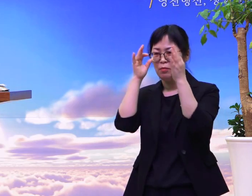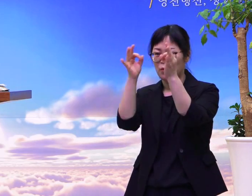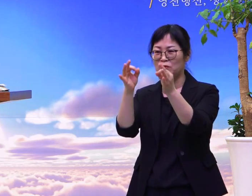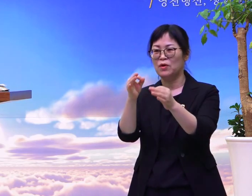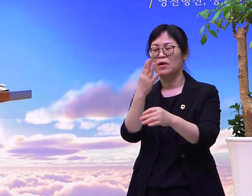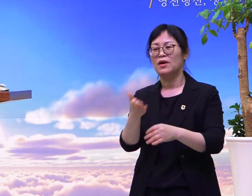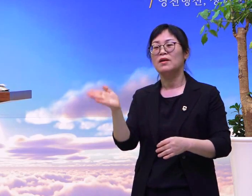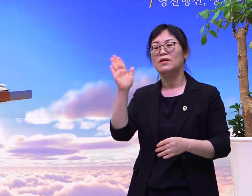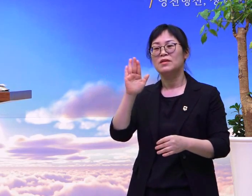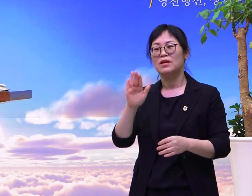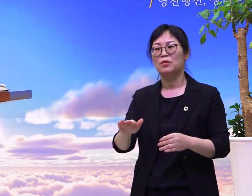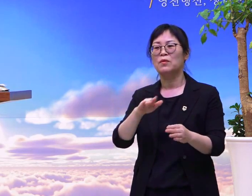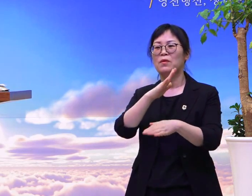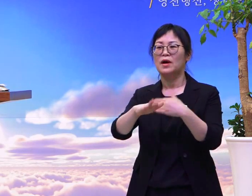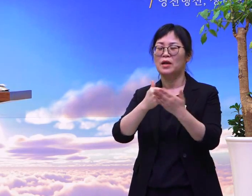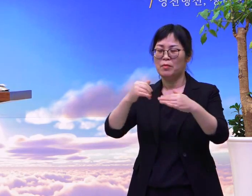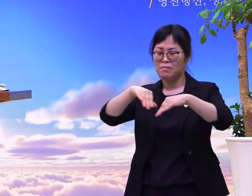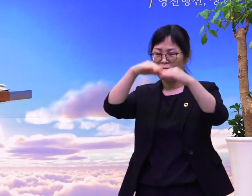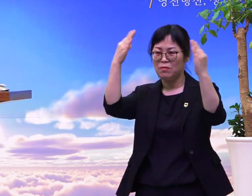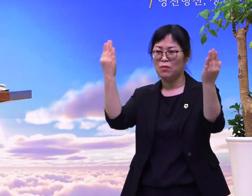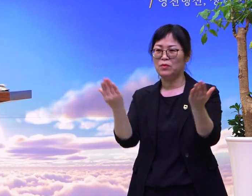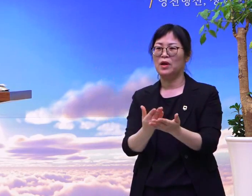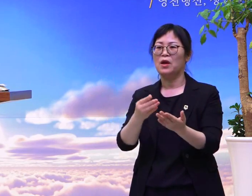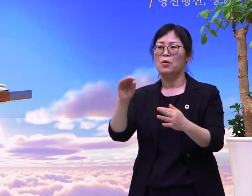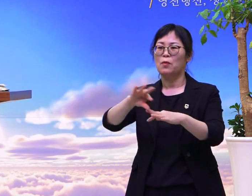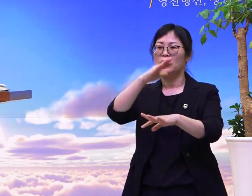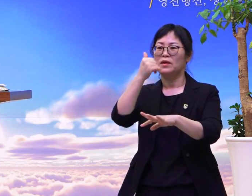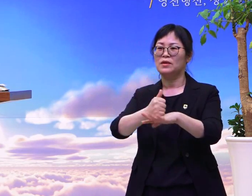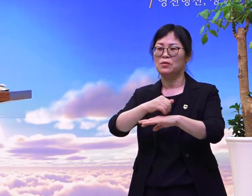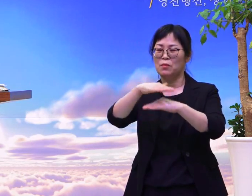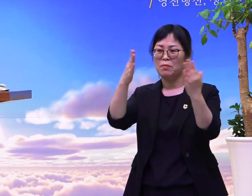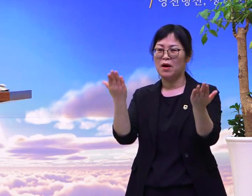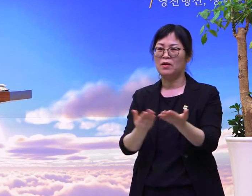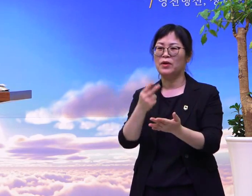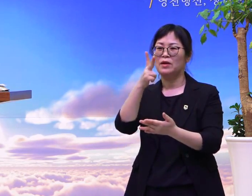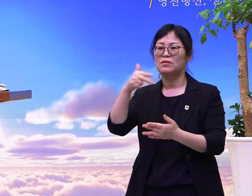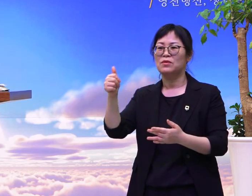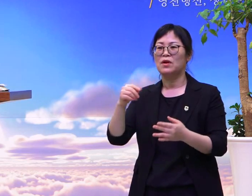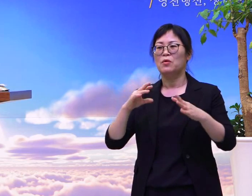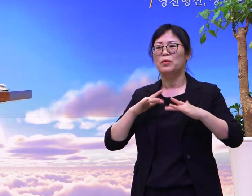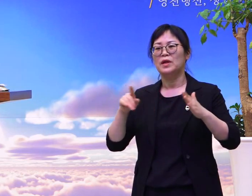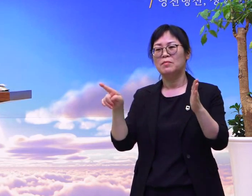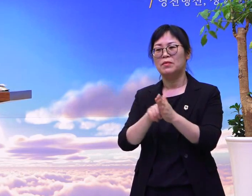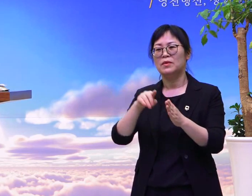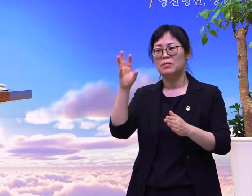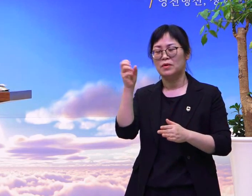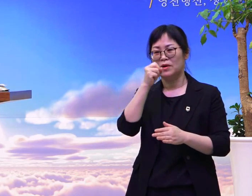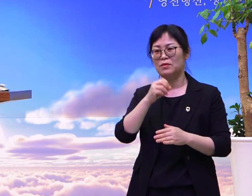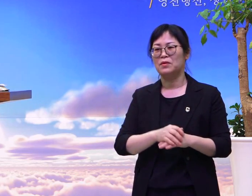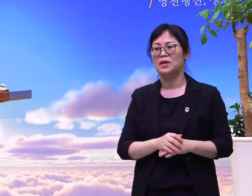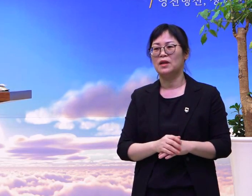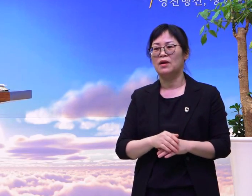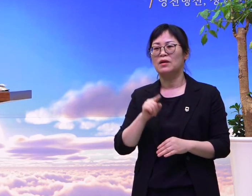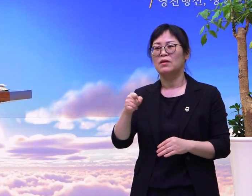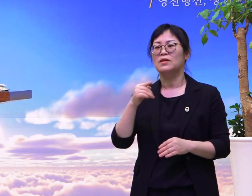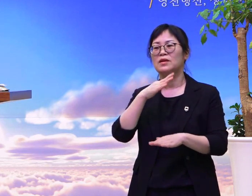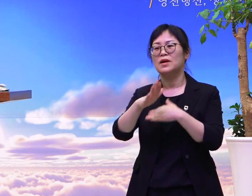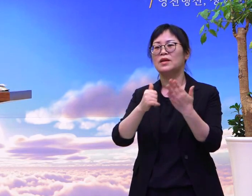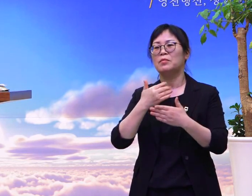그럴지라도 하나님이 만왕의 왕이시고 만유의 주라는 그런 위대한 믿음을 가지고 있다는 것입니다. 그것이 하나님을